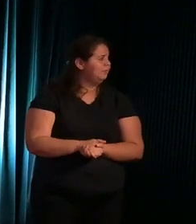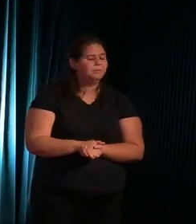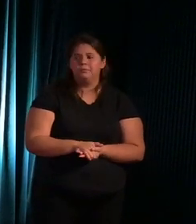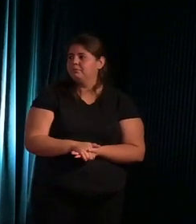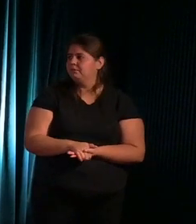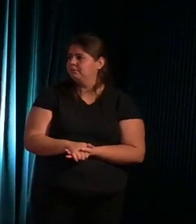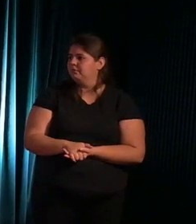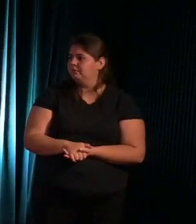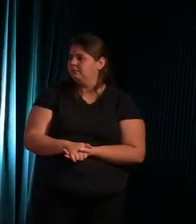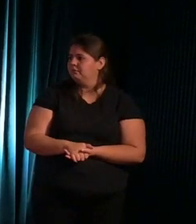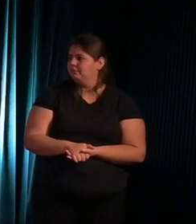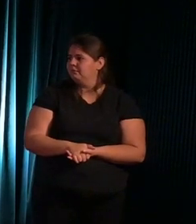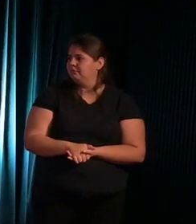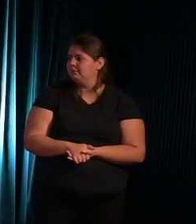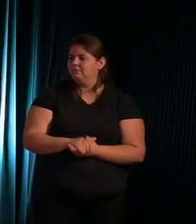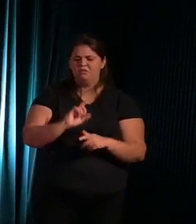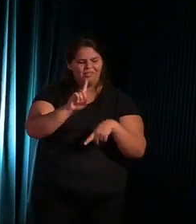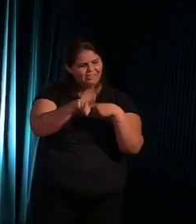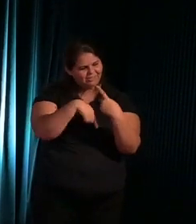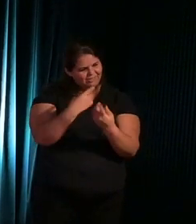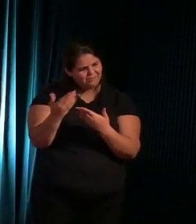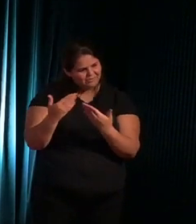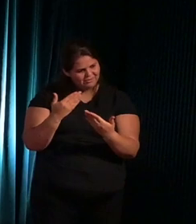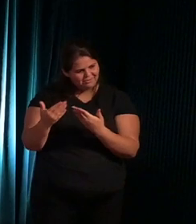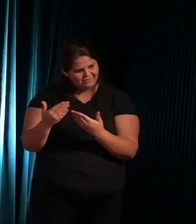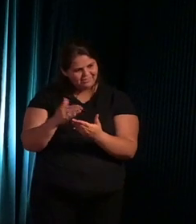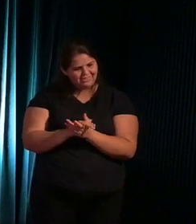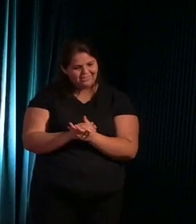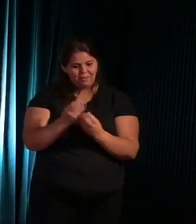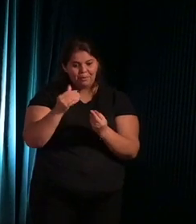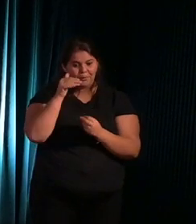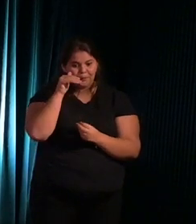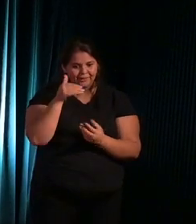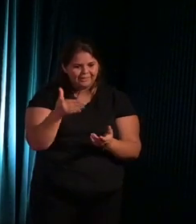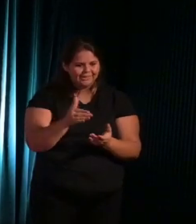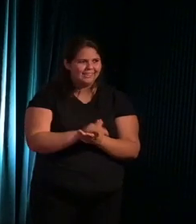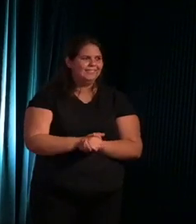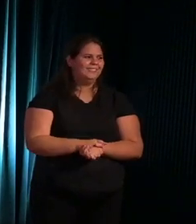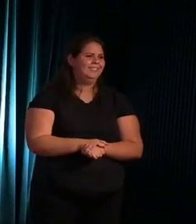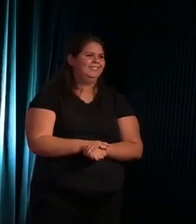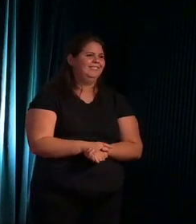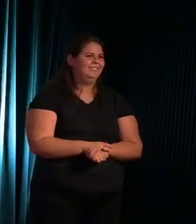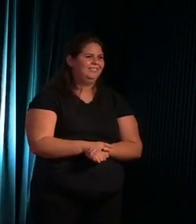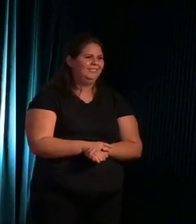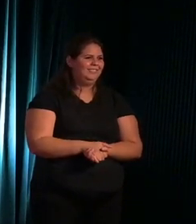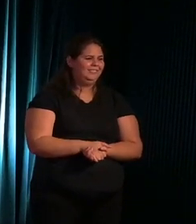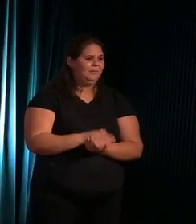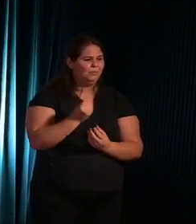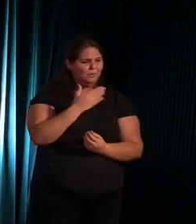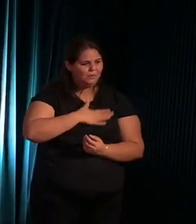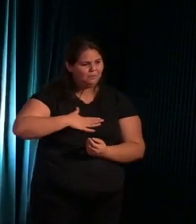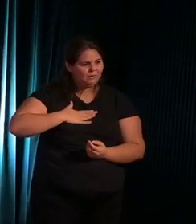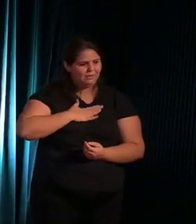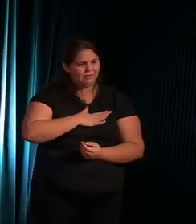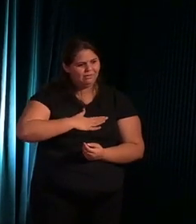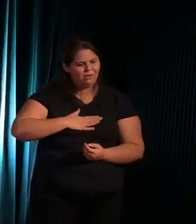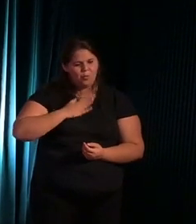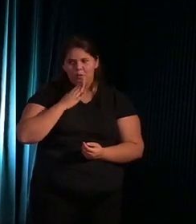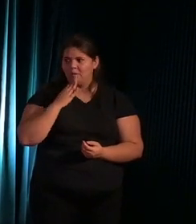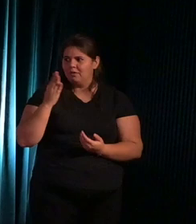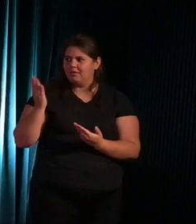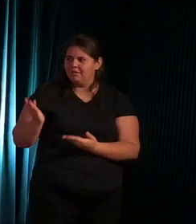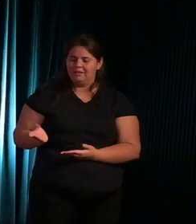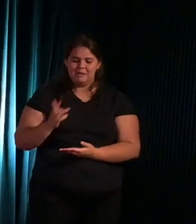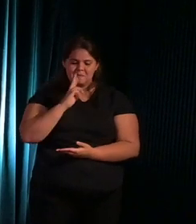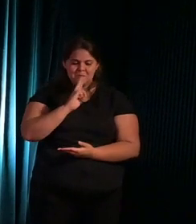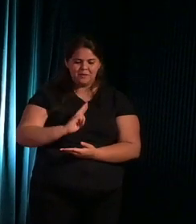Eu a farei pessoalmente com o senhor, porque eu tenho muita curiosidade. E muito prazer se o senhor poder ter feito